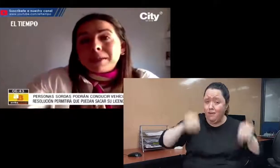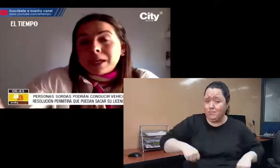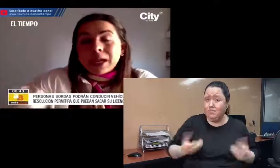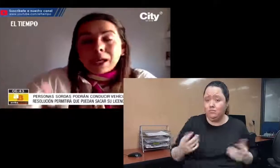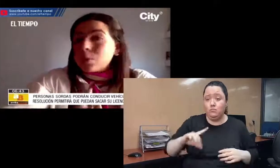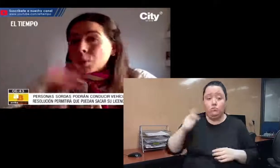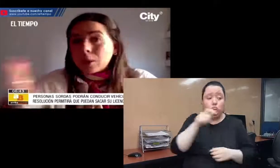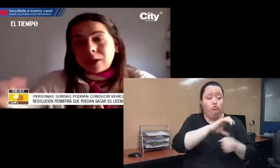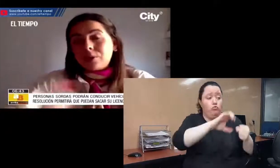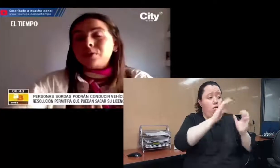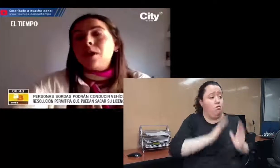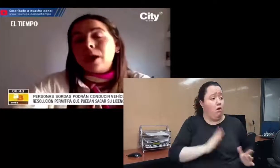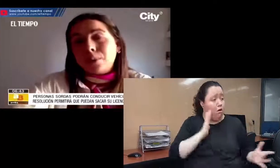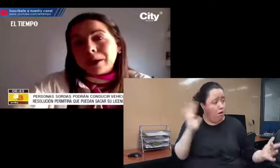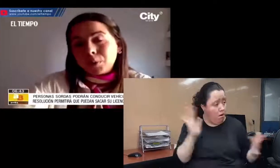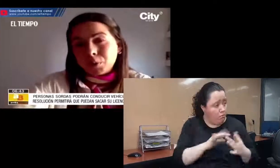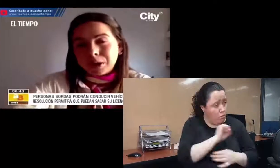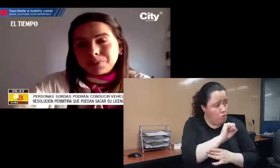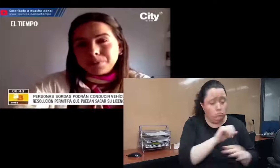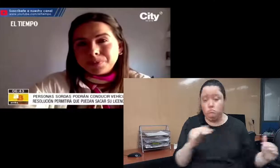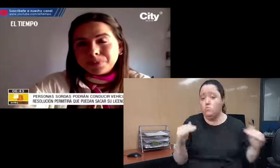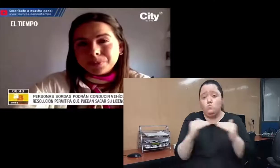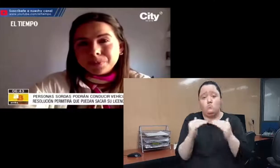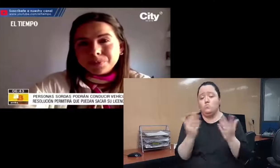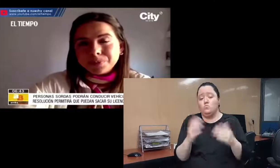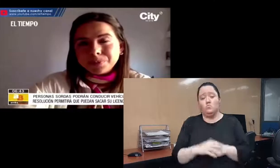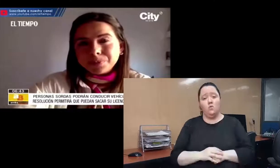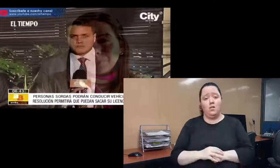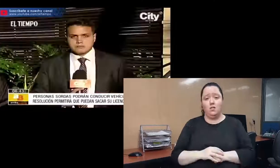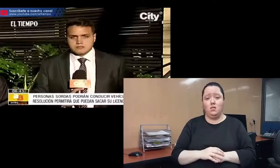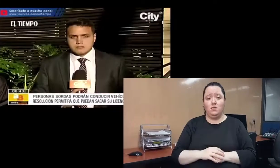como cualquier otro ciudadano para conducir.